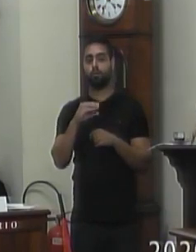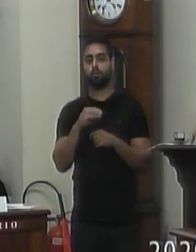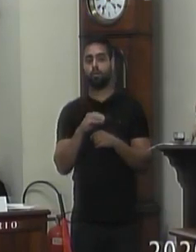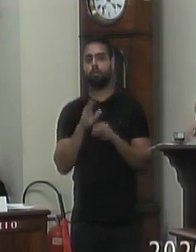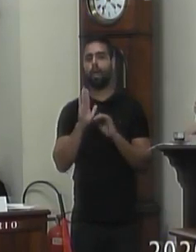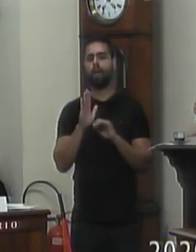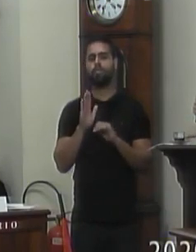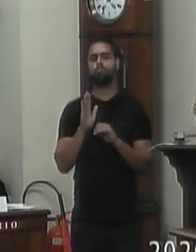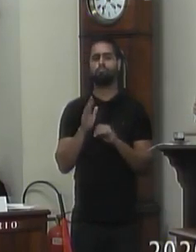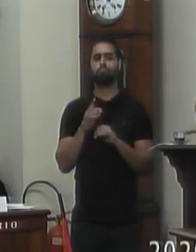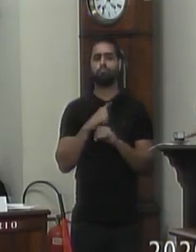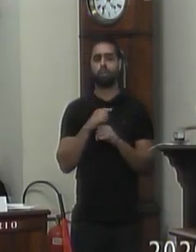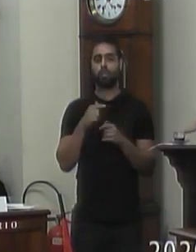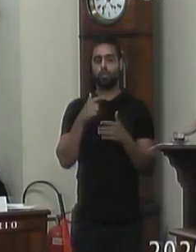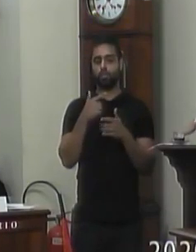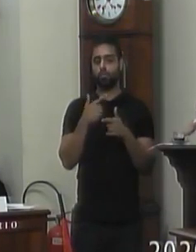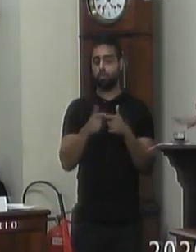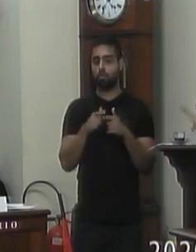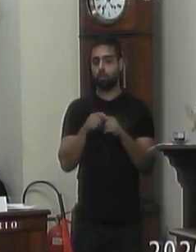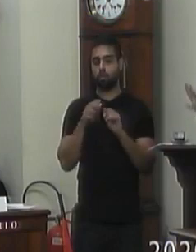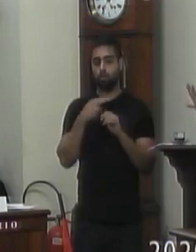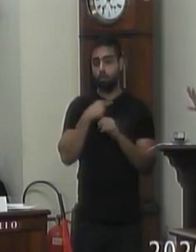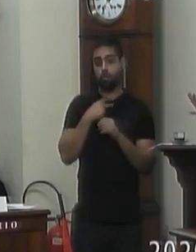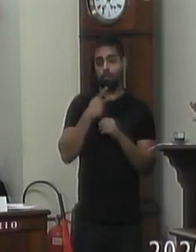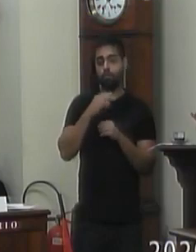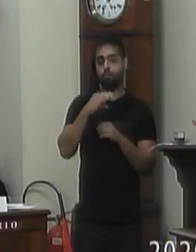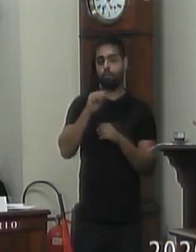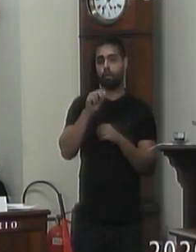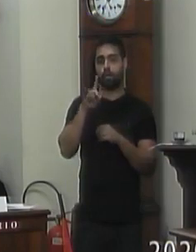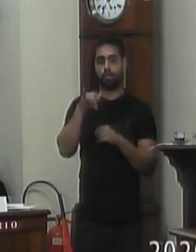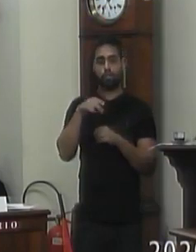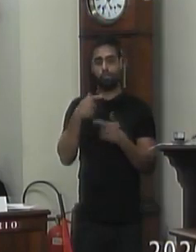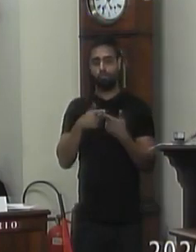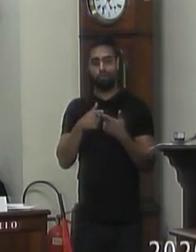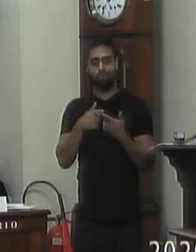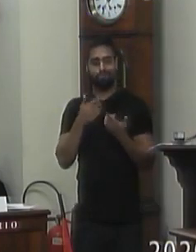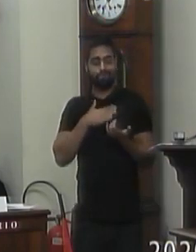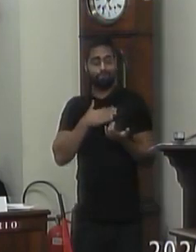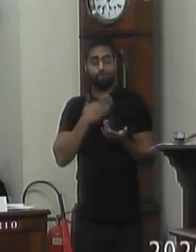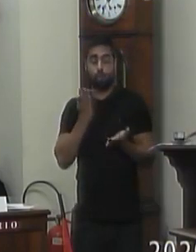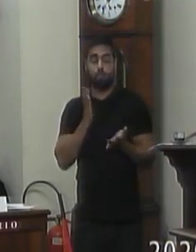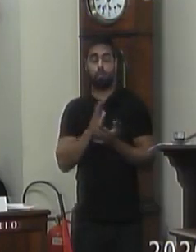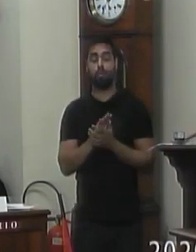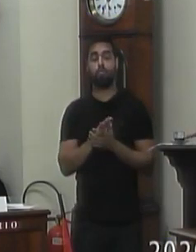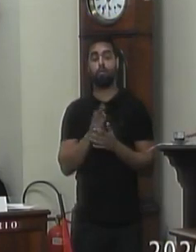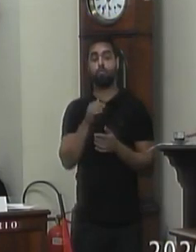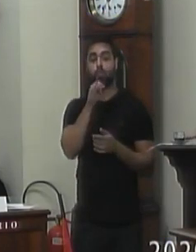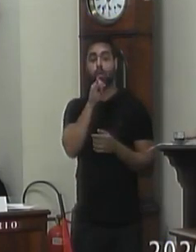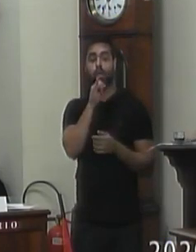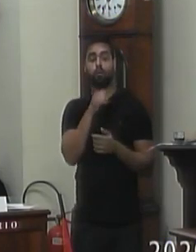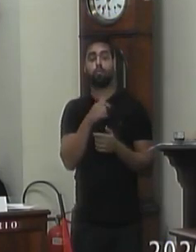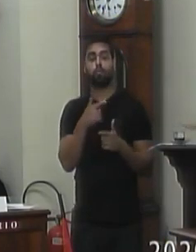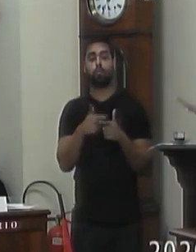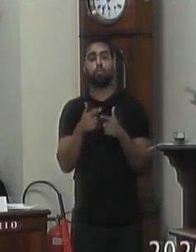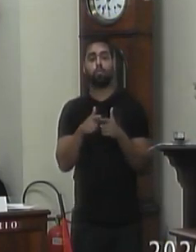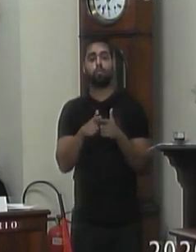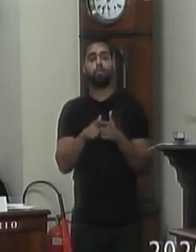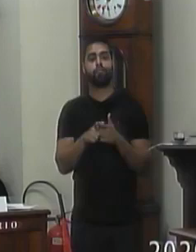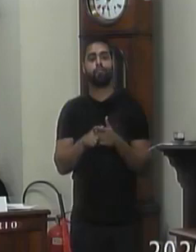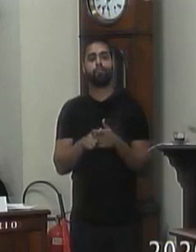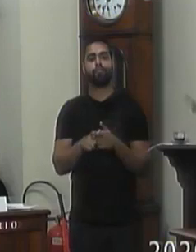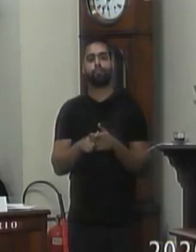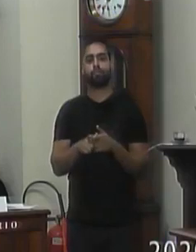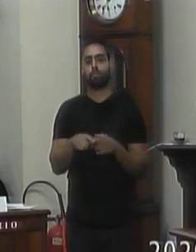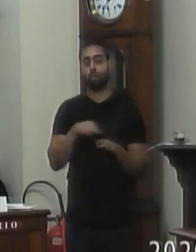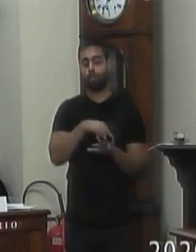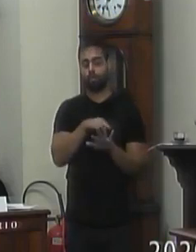já está, essa questão aqui, eu não posso te falar do CADIM, porque não é a minha área, tá? Mas a questão do relatório de gestão fiscal,